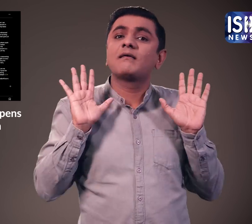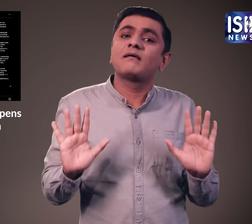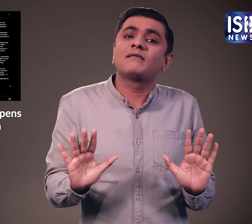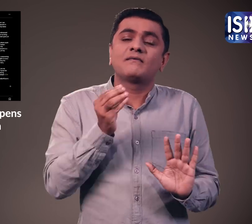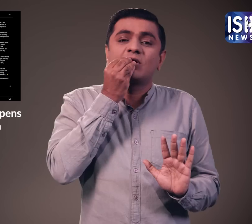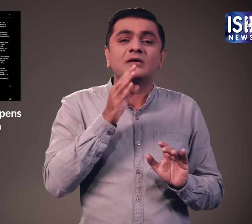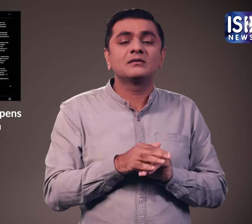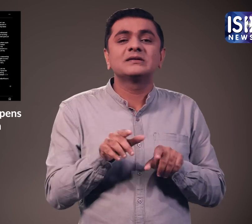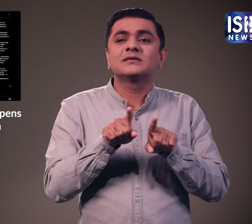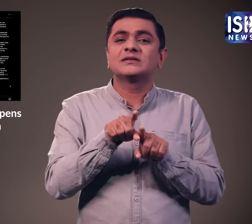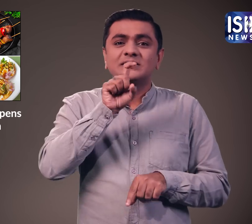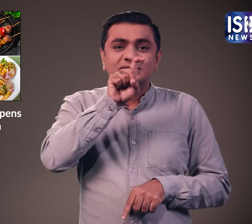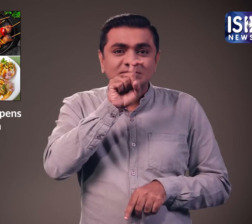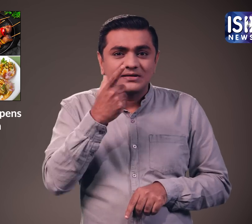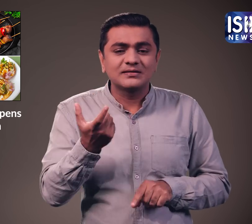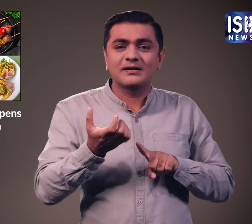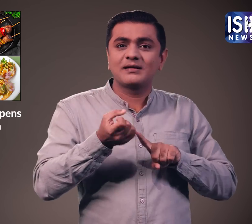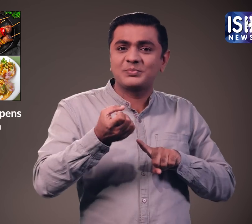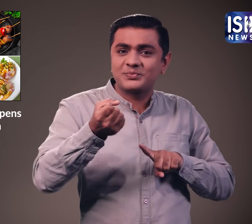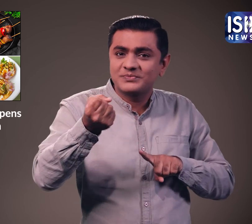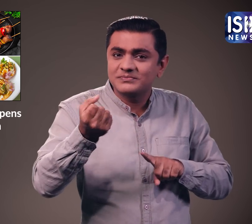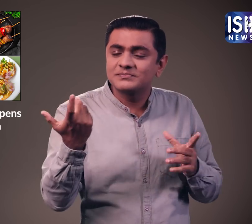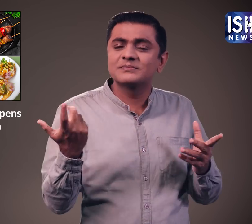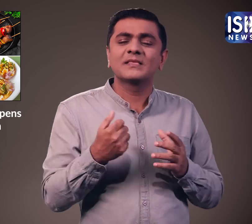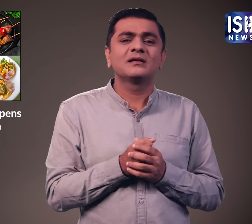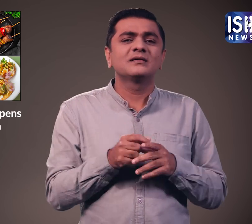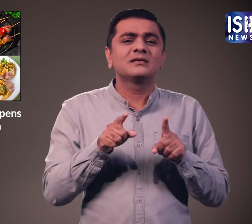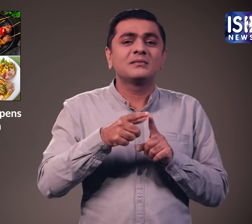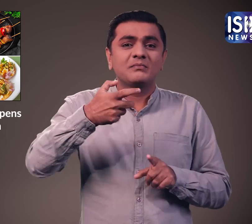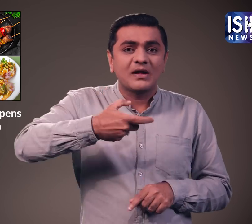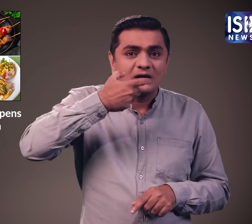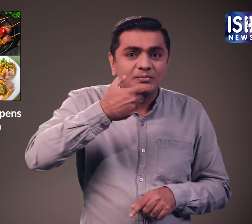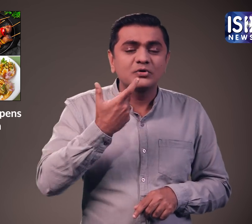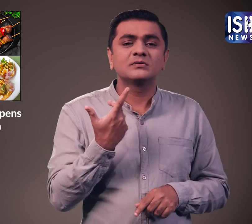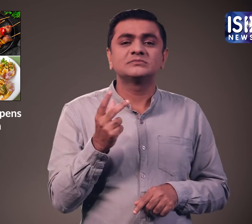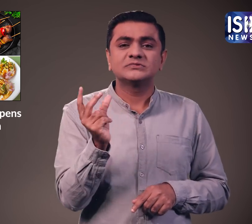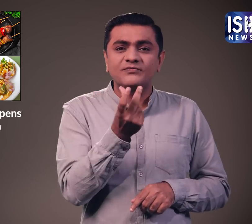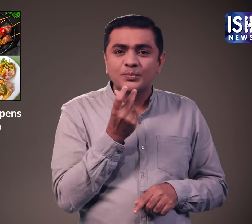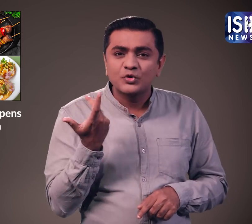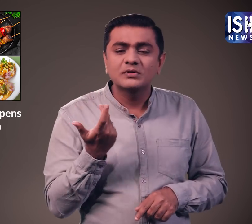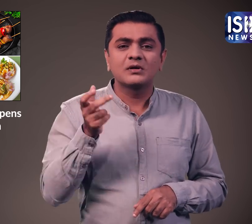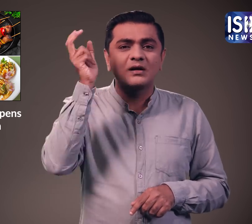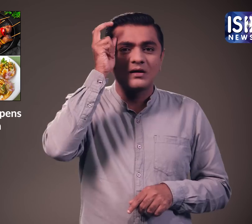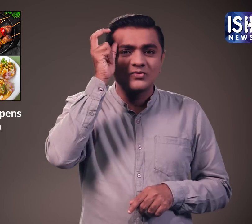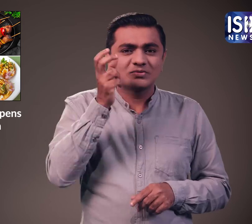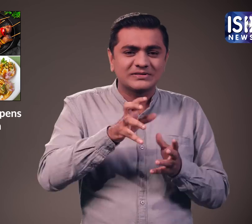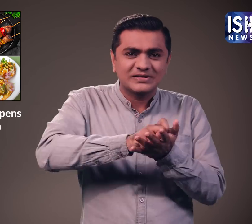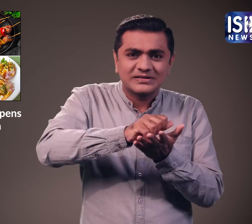तक का खाना उपलब्थ है। इसमें चिकन कबाब, पानी पूरी, सेफ पूरी, आलू